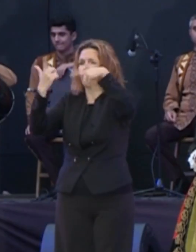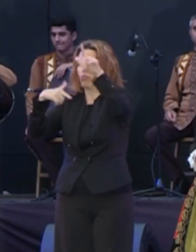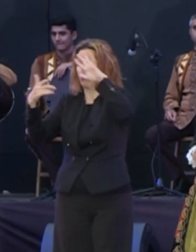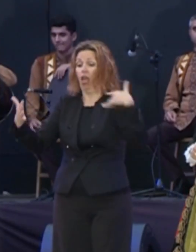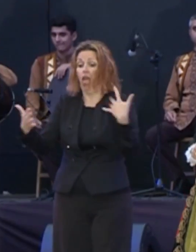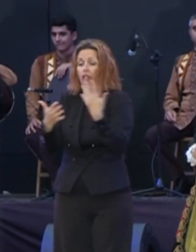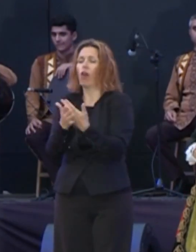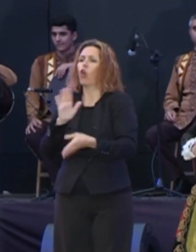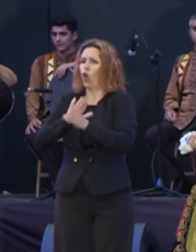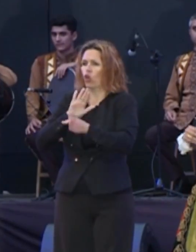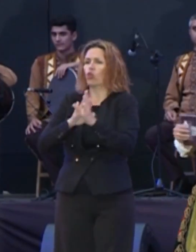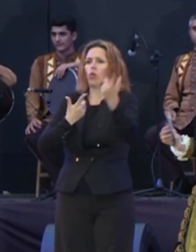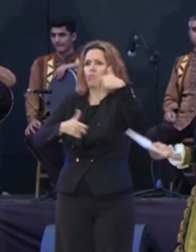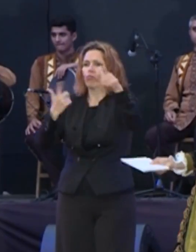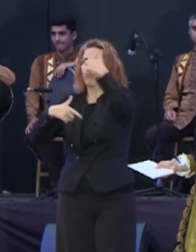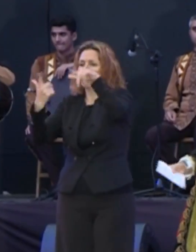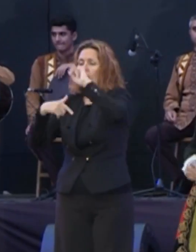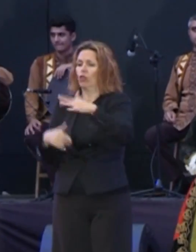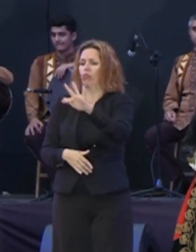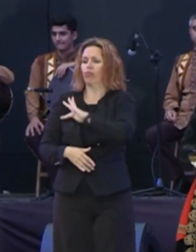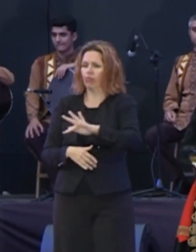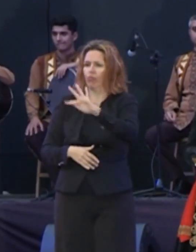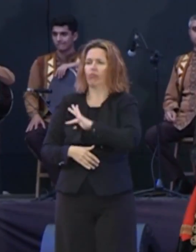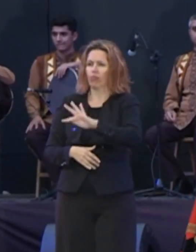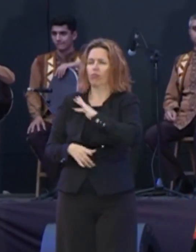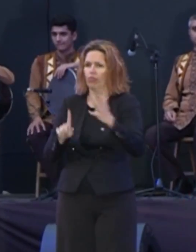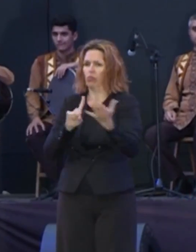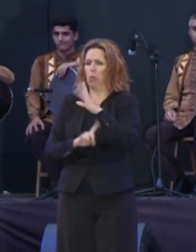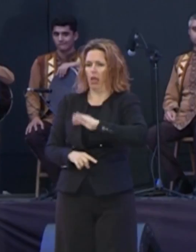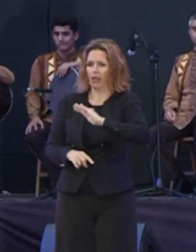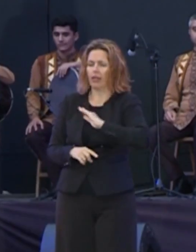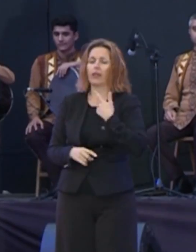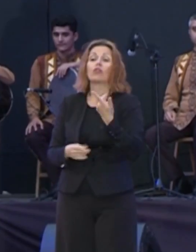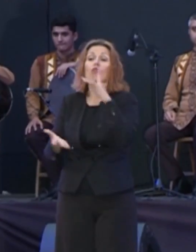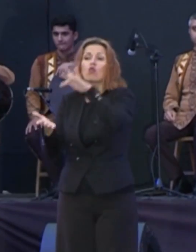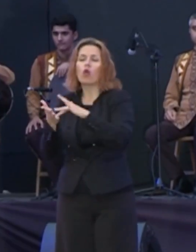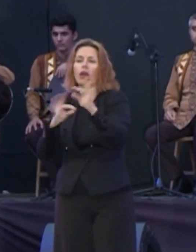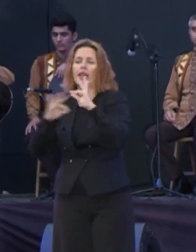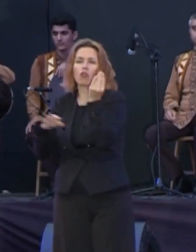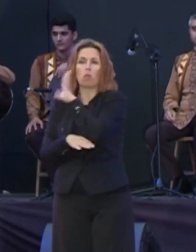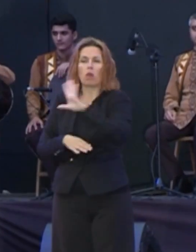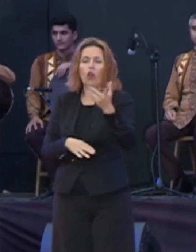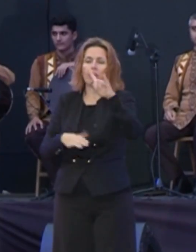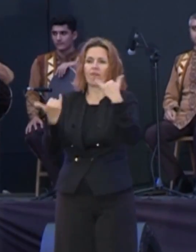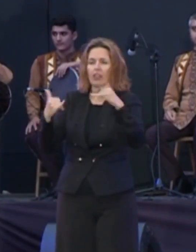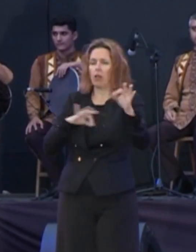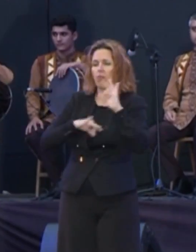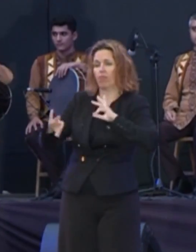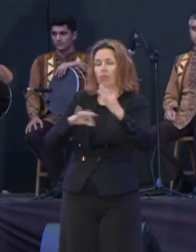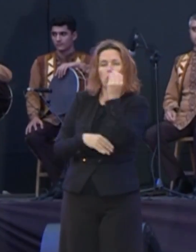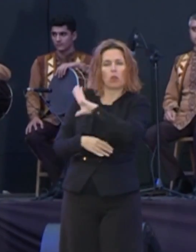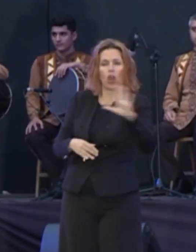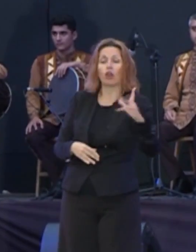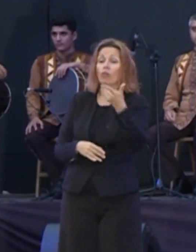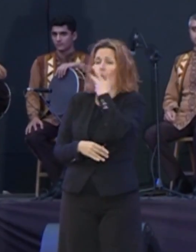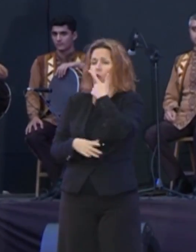el mundo consiguiendo numerosos galardones, actuando en los mejores teatros, en los mejores festivales y siendo conocidos, muy